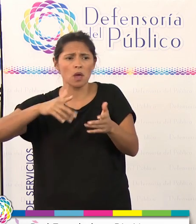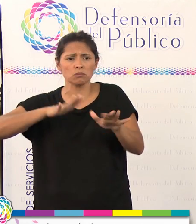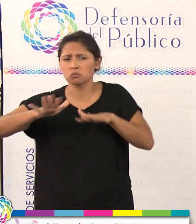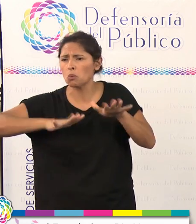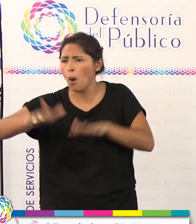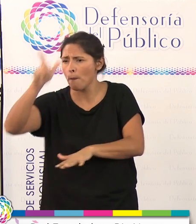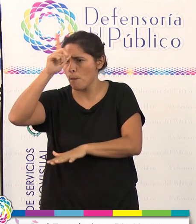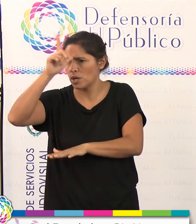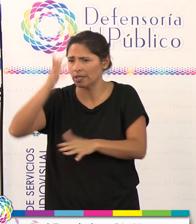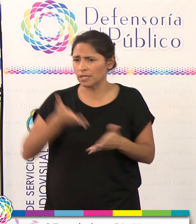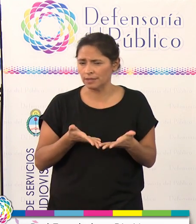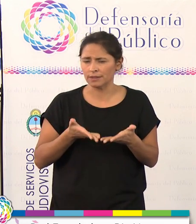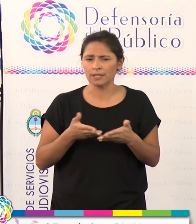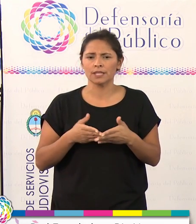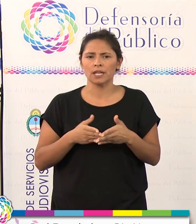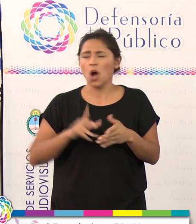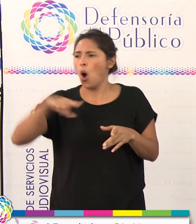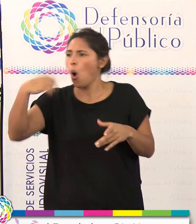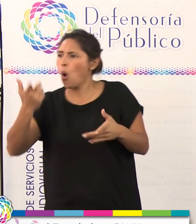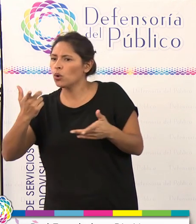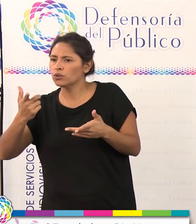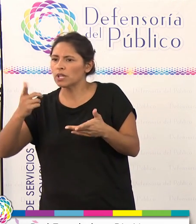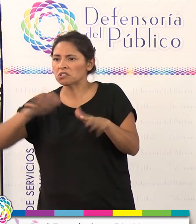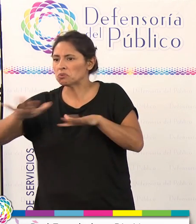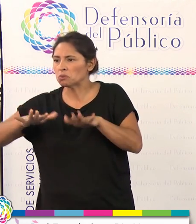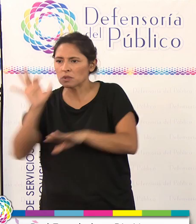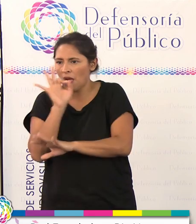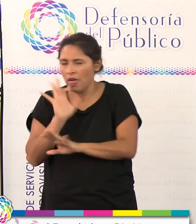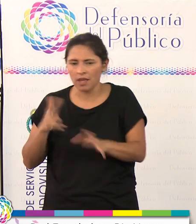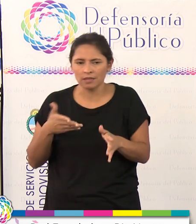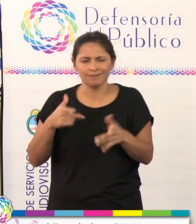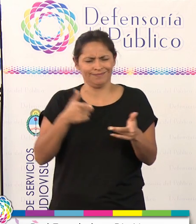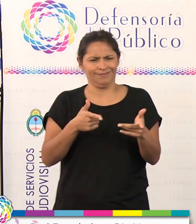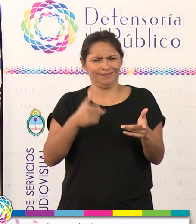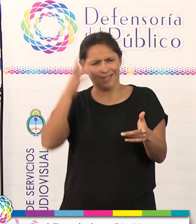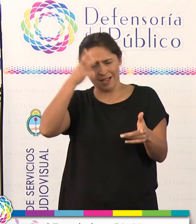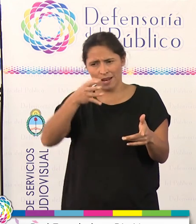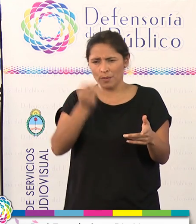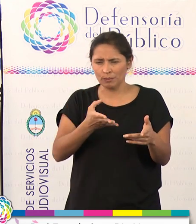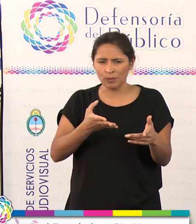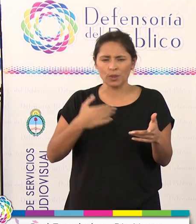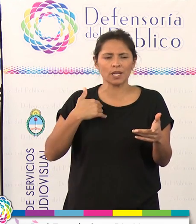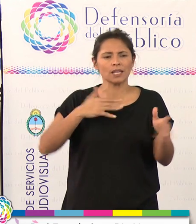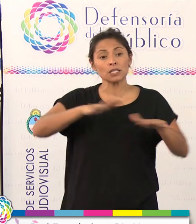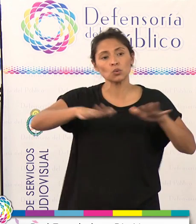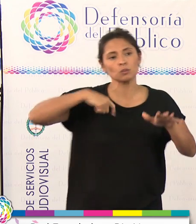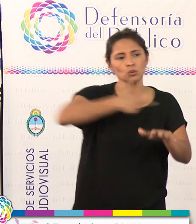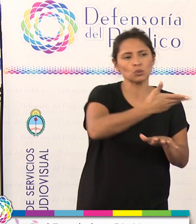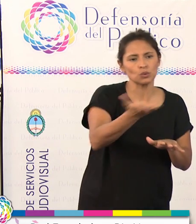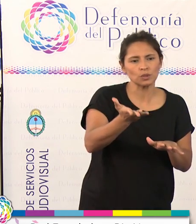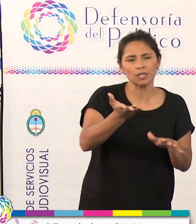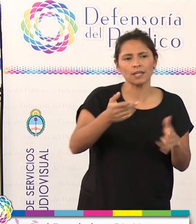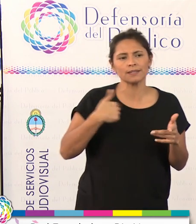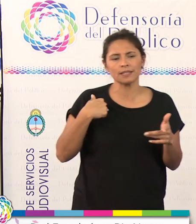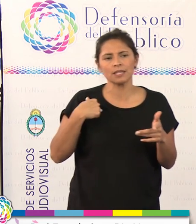buscar. Esto está generando, me parece, graves consecuencias sociales y generará que este segmento de la población se le